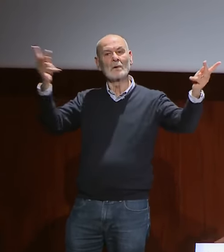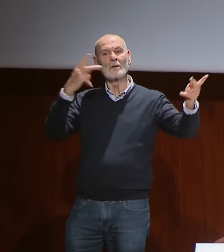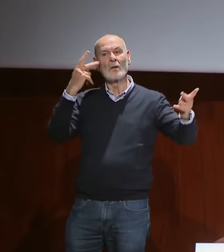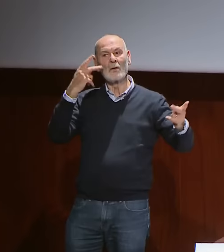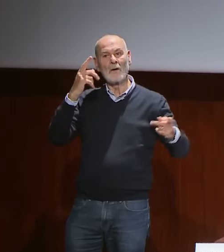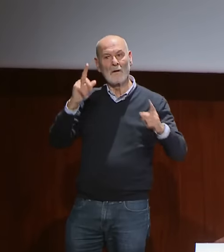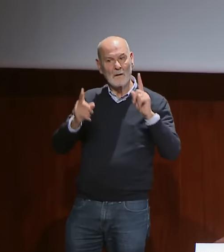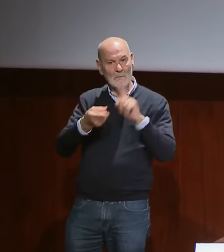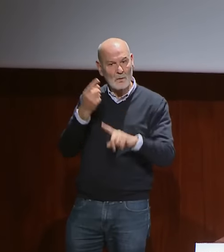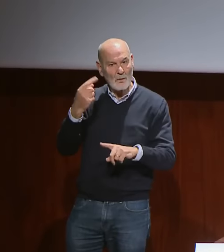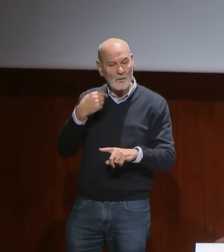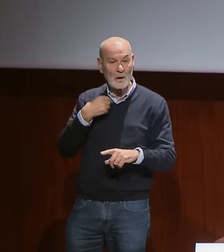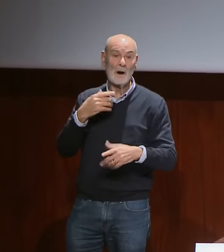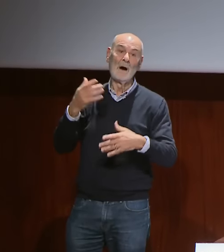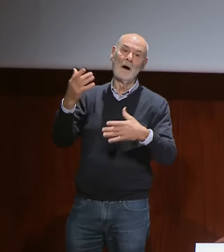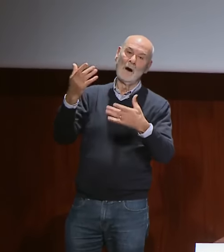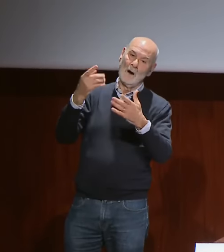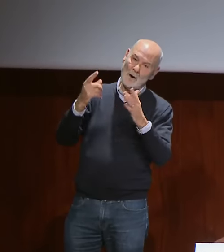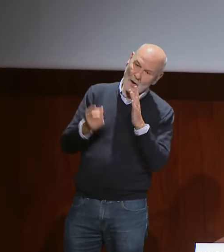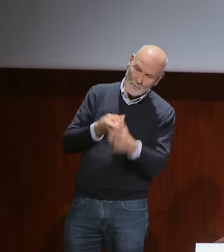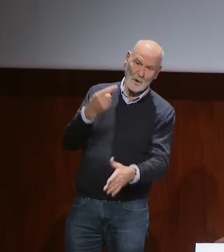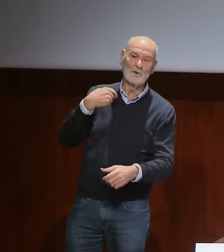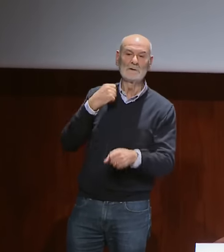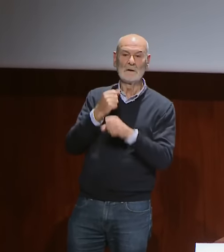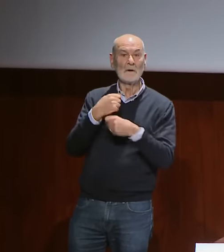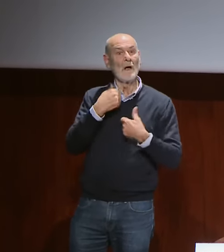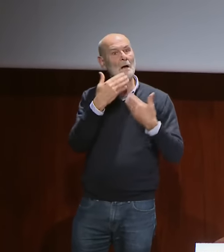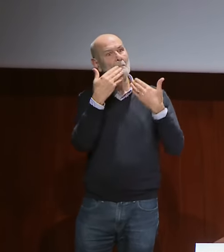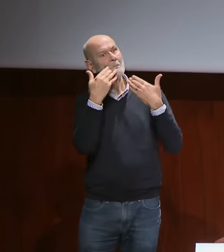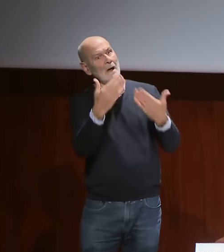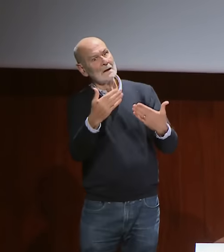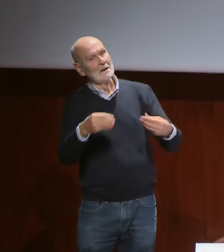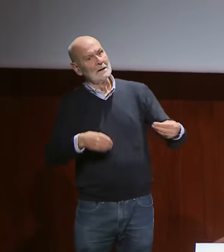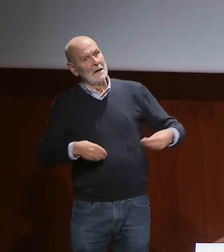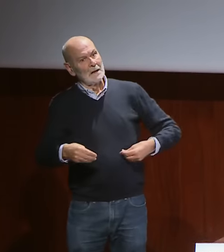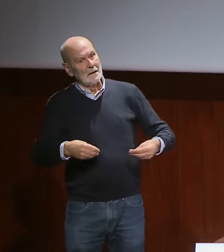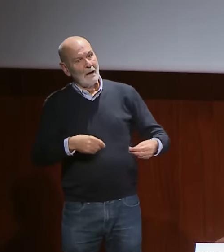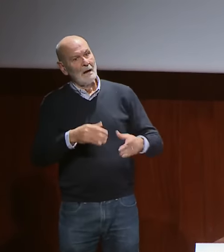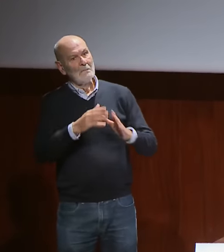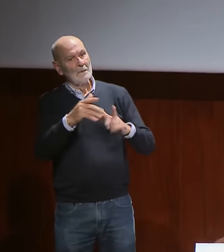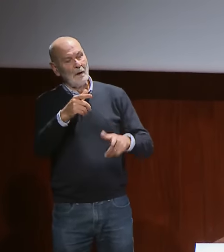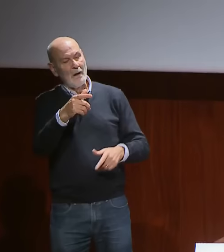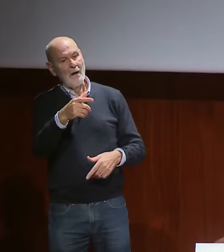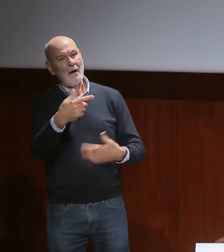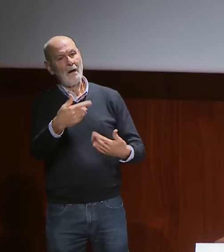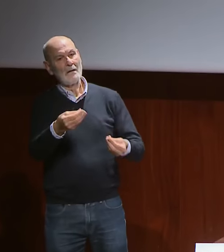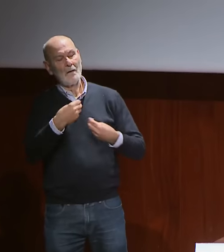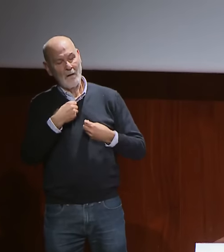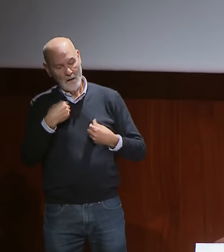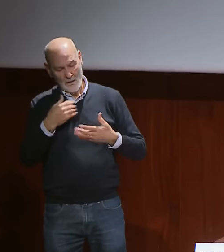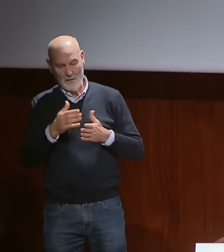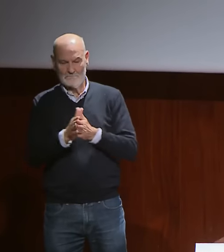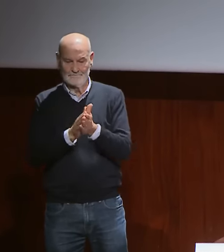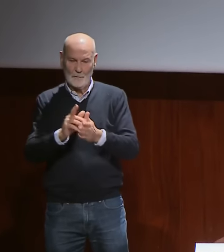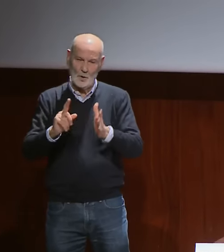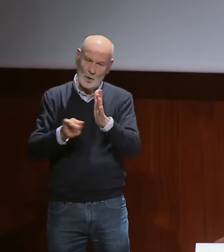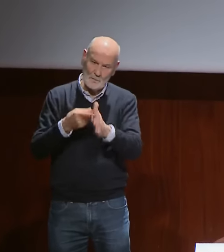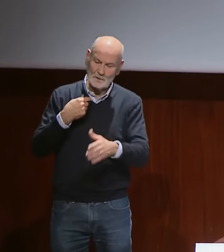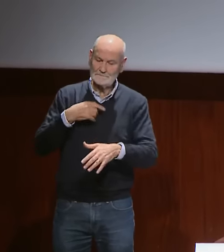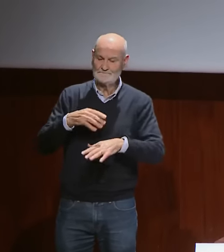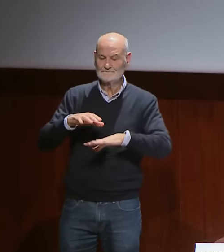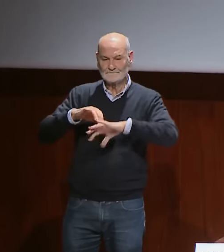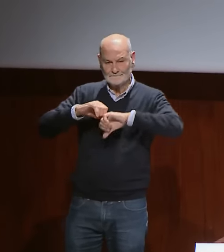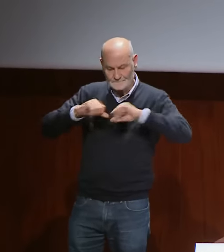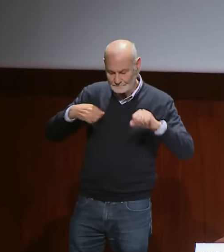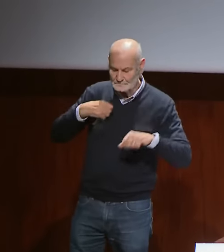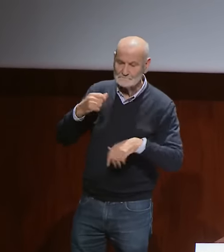ça. Le grand public ne peut pas comprendre ça tel quel. Donc, j'ai dû retravailler. C'était des retours qui ont été très précieux parce qu'ils